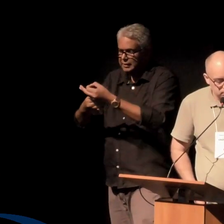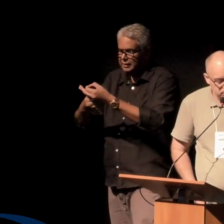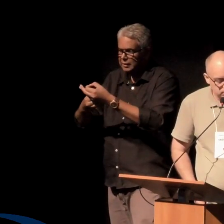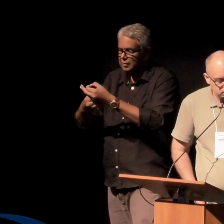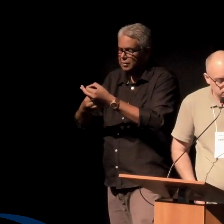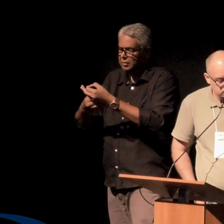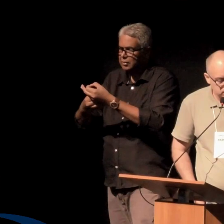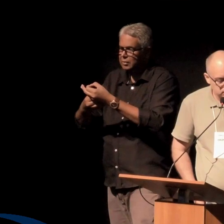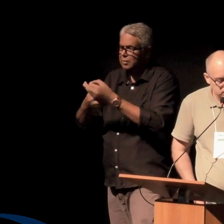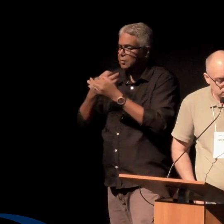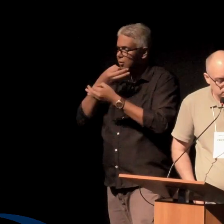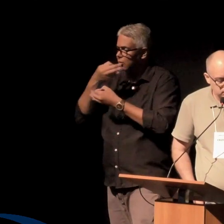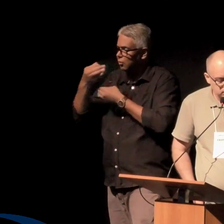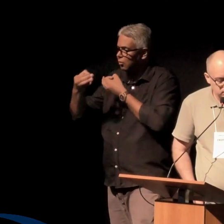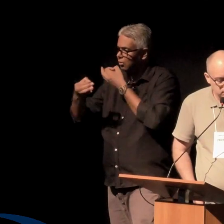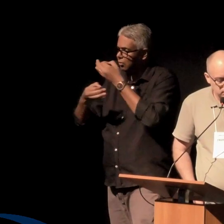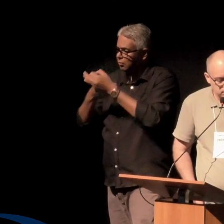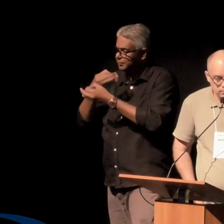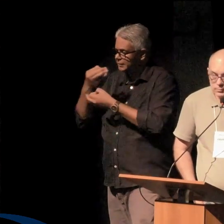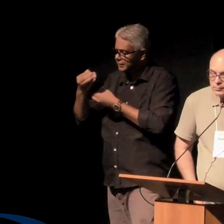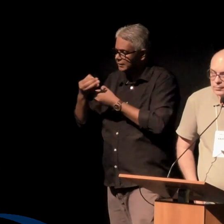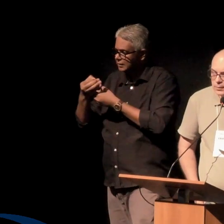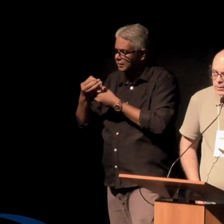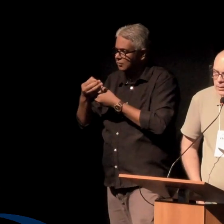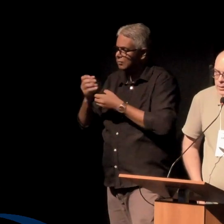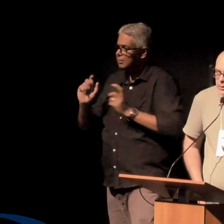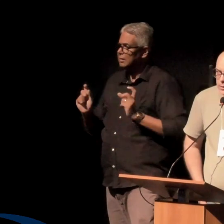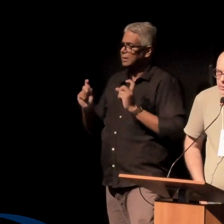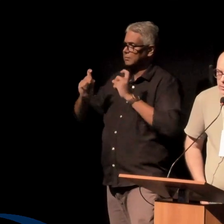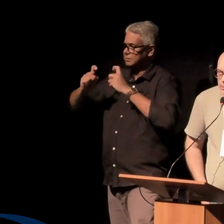esses diretores para atuação no programa